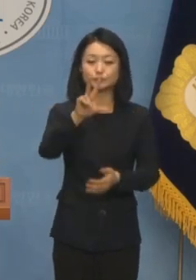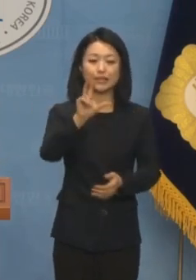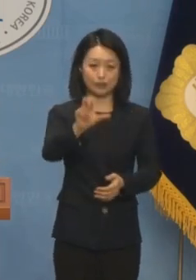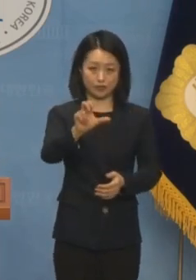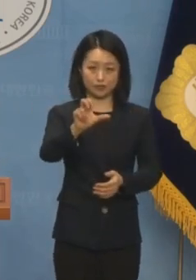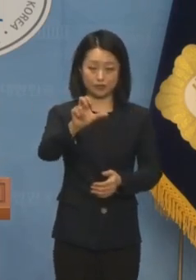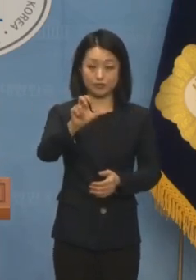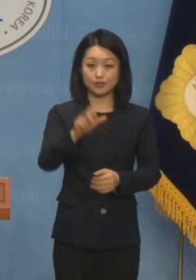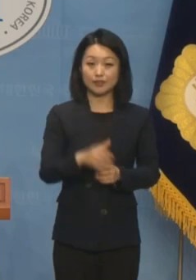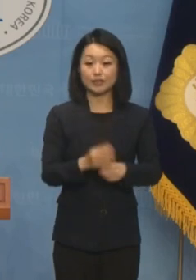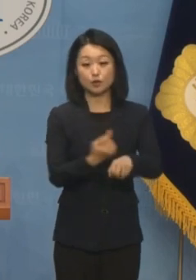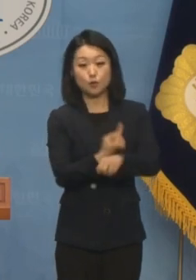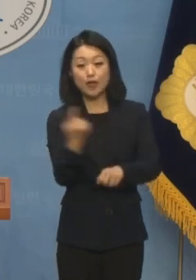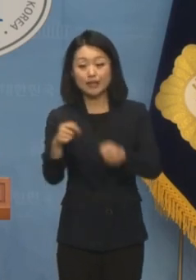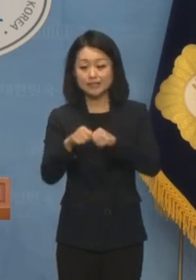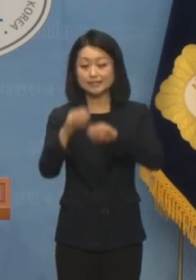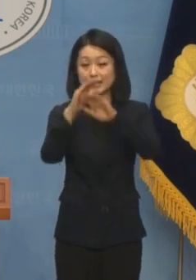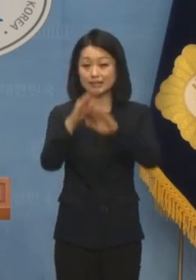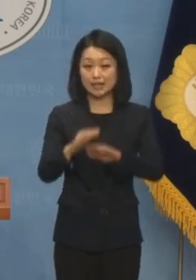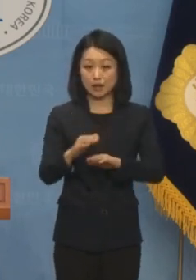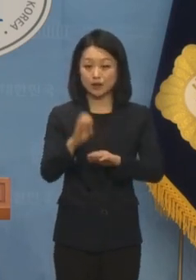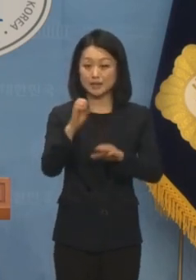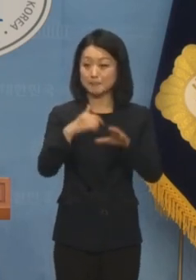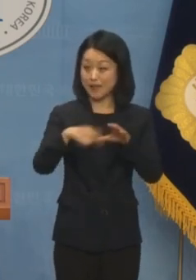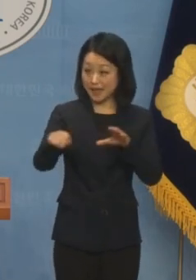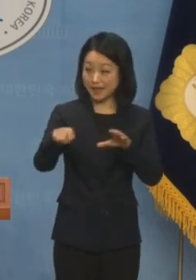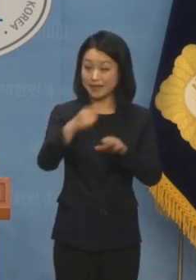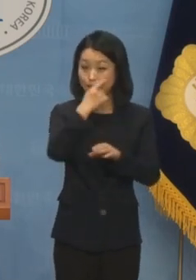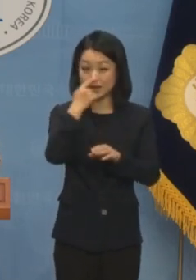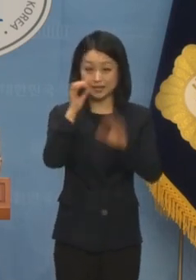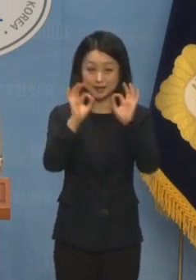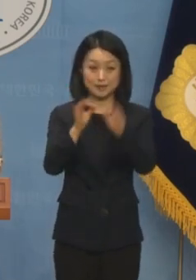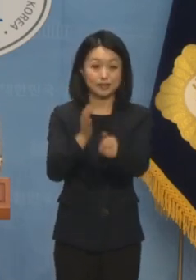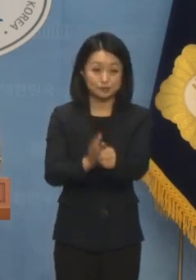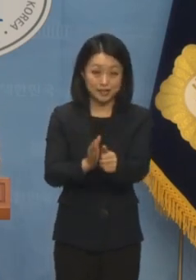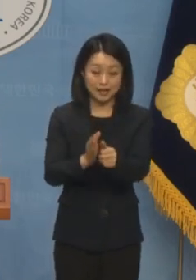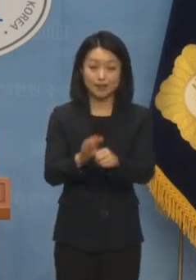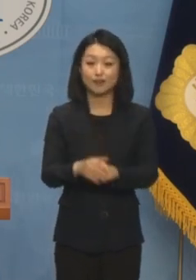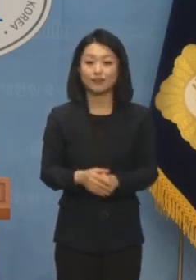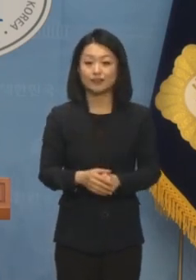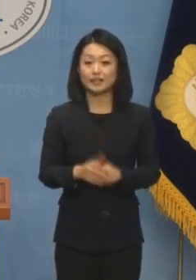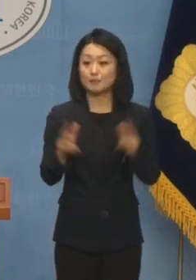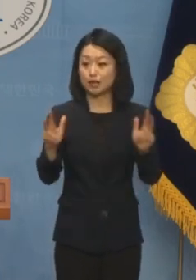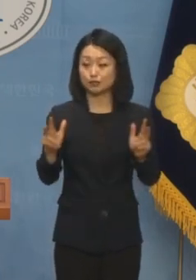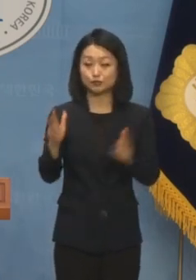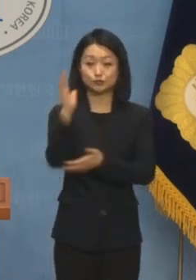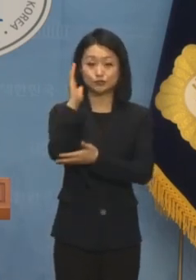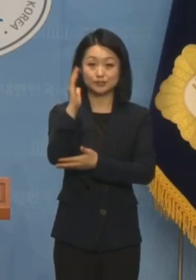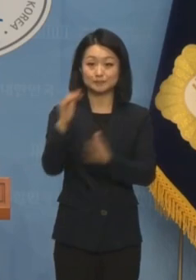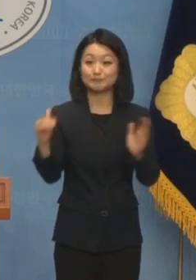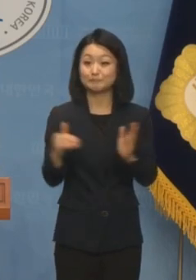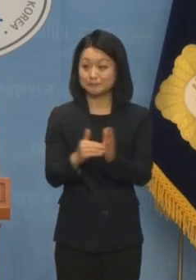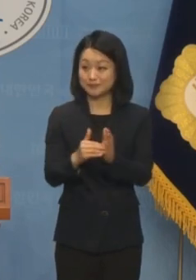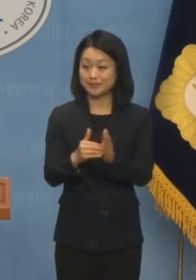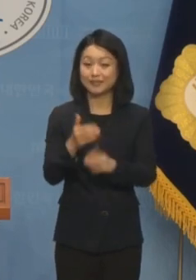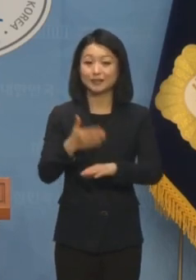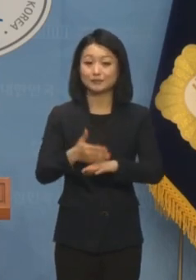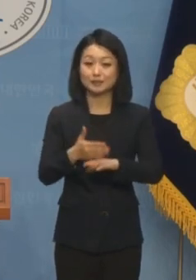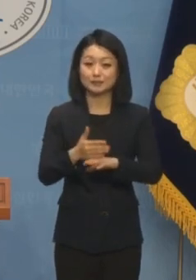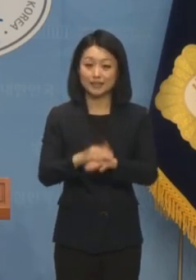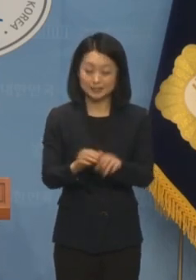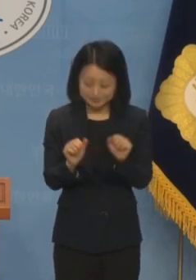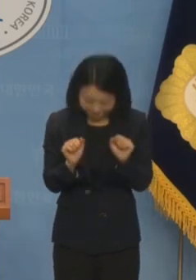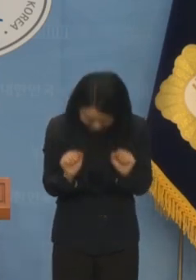25건입니다. 기타 상세한 사항은 이메일을 참고해 주시기 바랍니다. 이상으로 이번 주 정례 브리핑을 마칩니다.